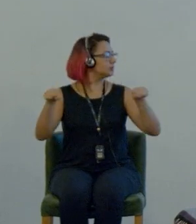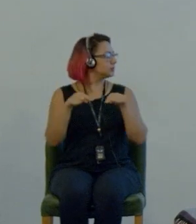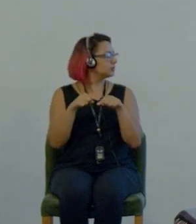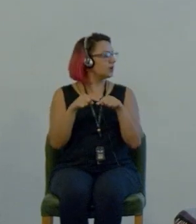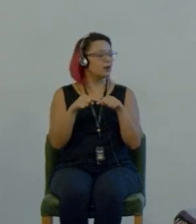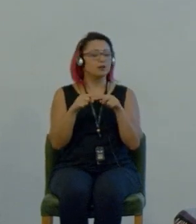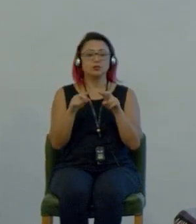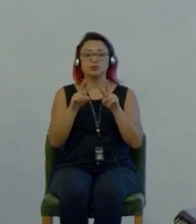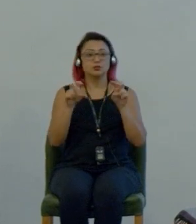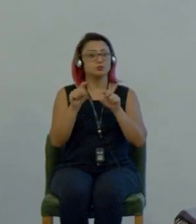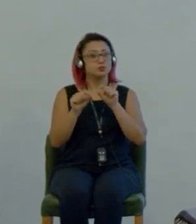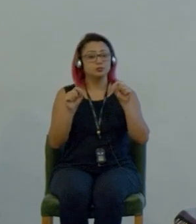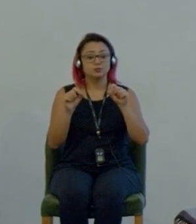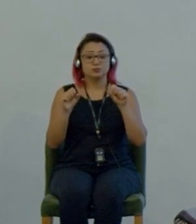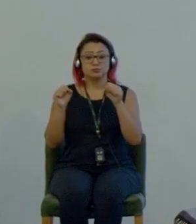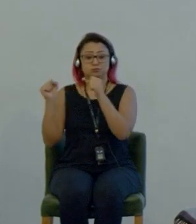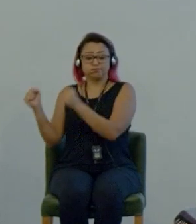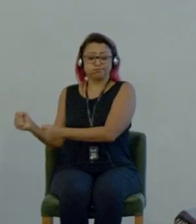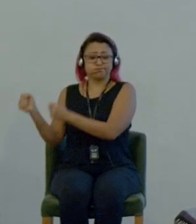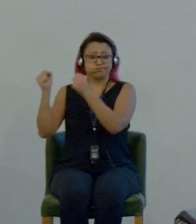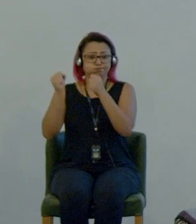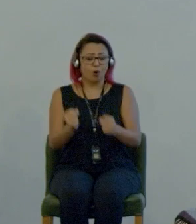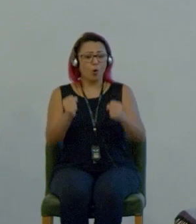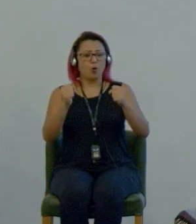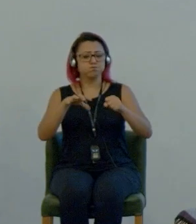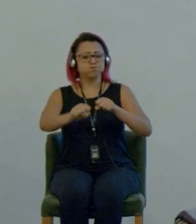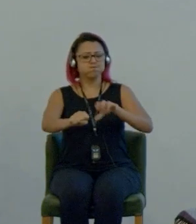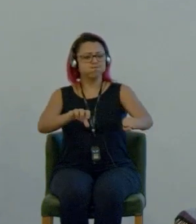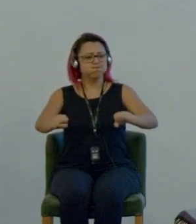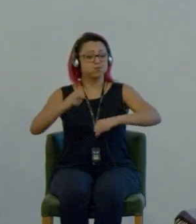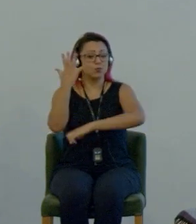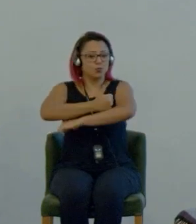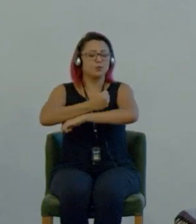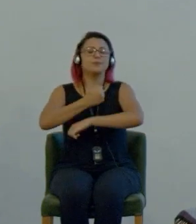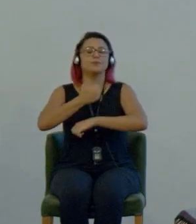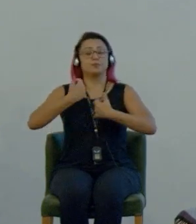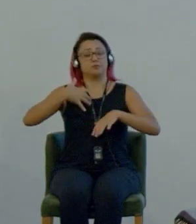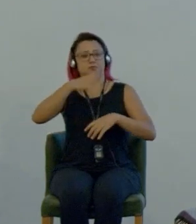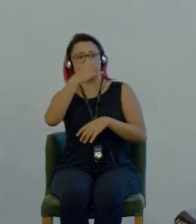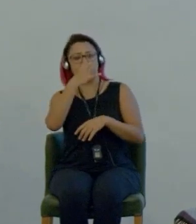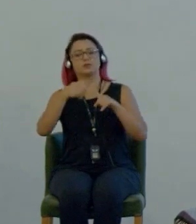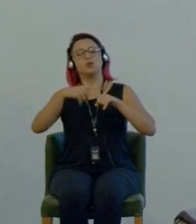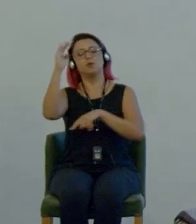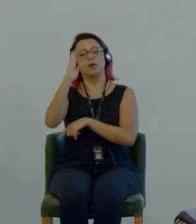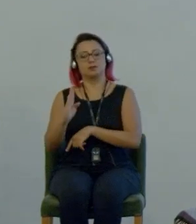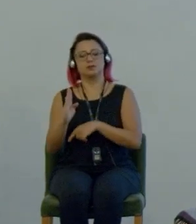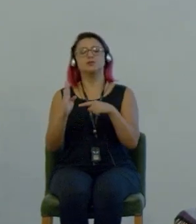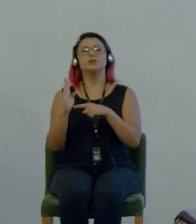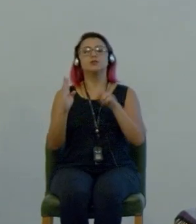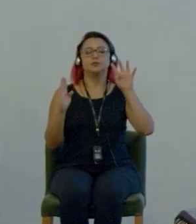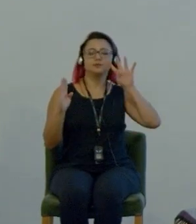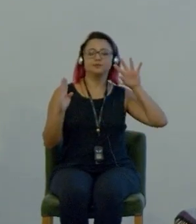colonialiste, pour aller vite, coloniale des cartes, avec une carte qui m'a fascinée, qui est une carte où le Brésil est vu comme une partie